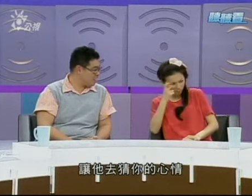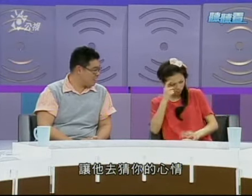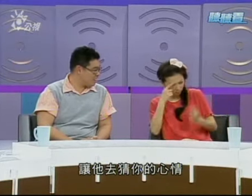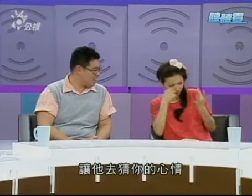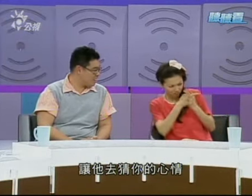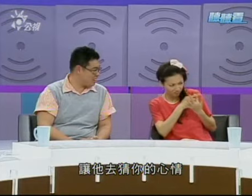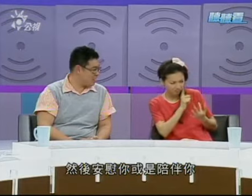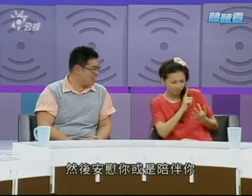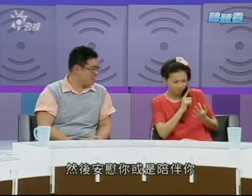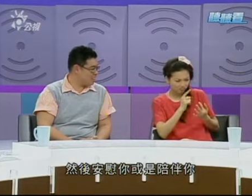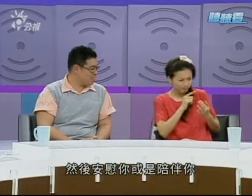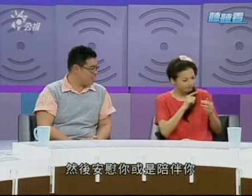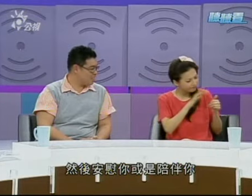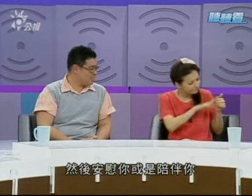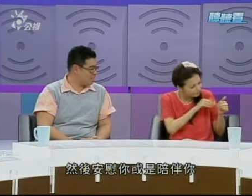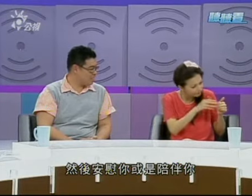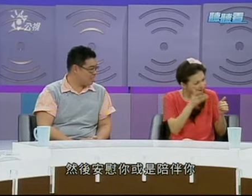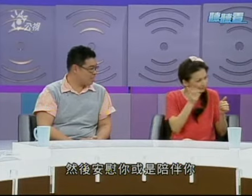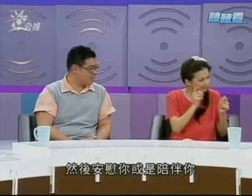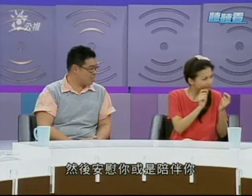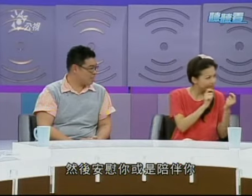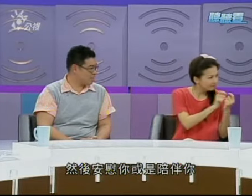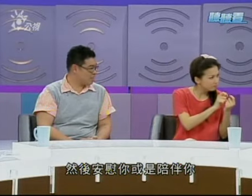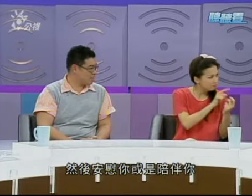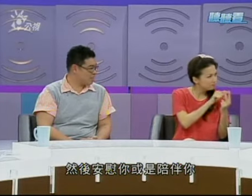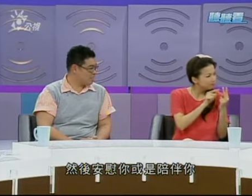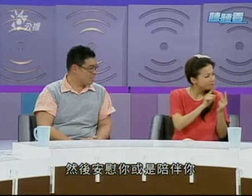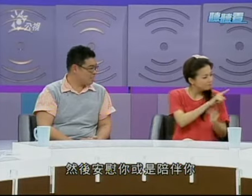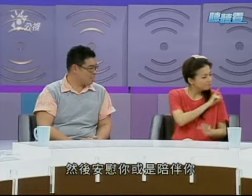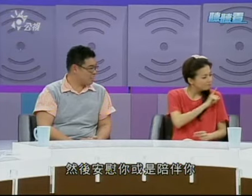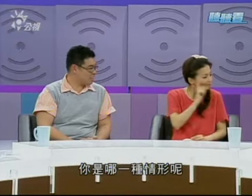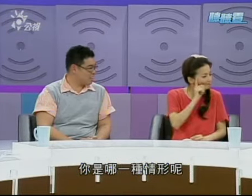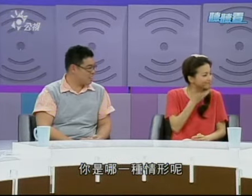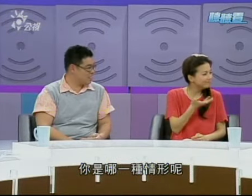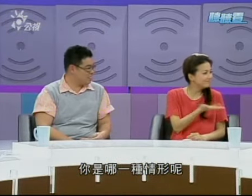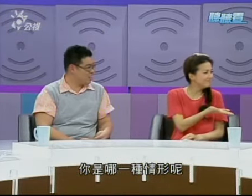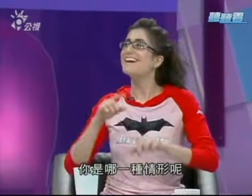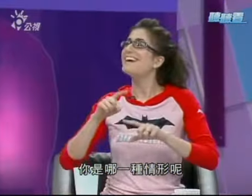情然后安慰你或是陪伴你你是哪种情形呢